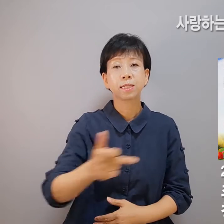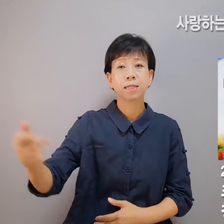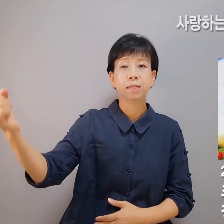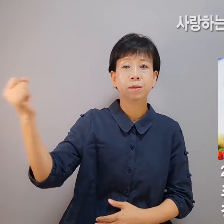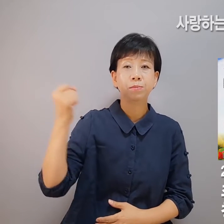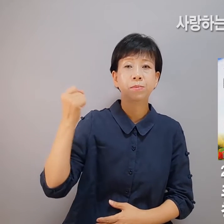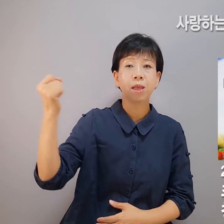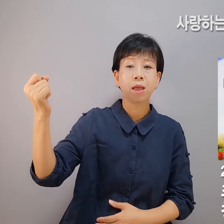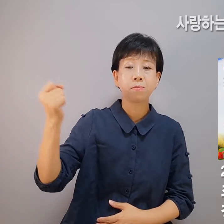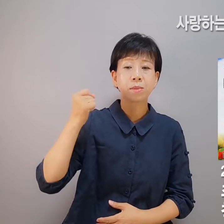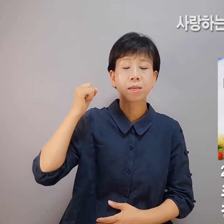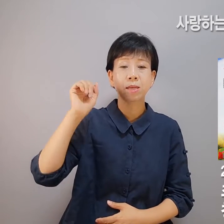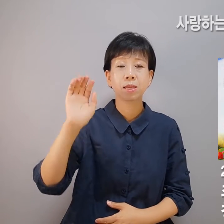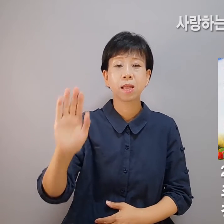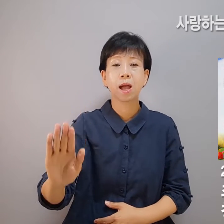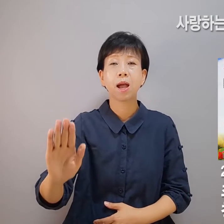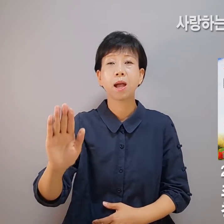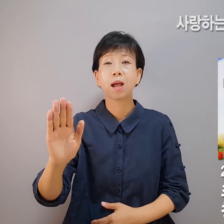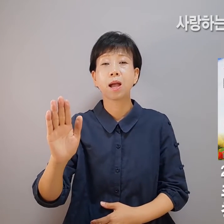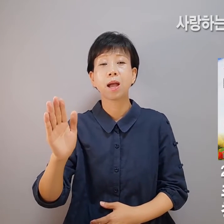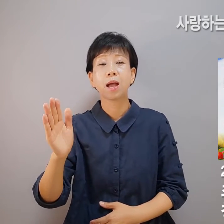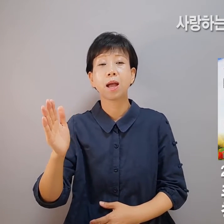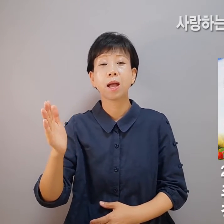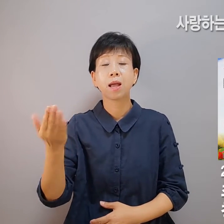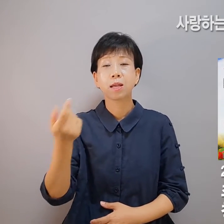힘이 됩니다.